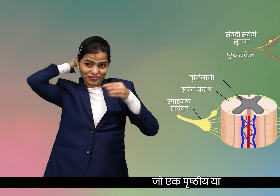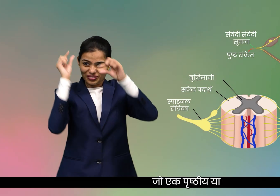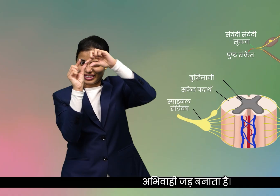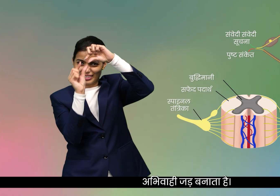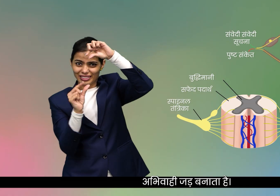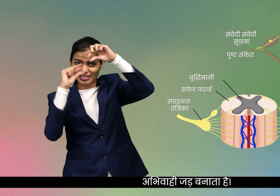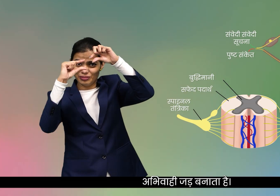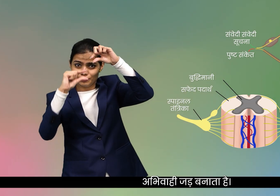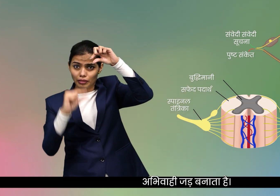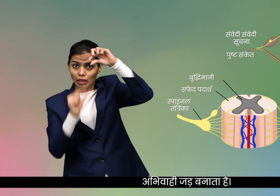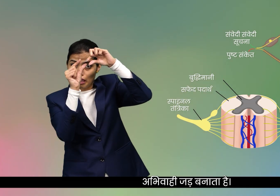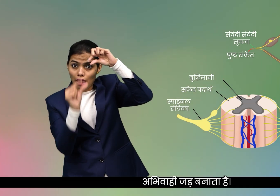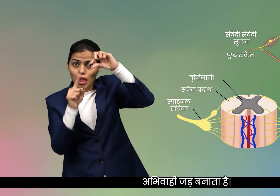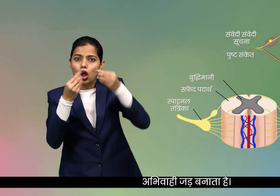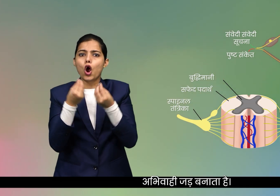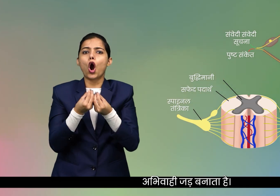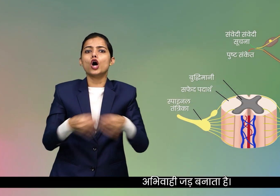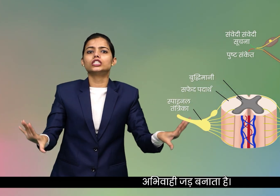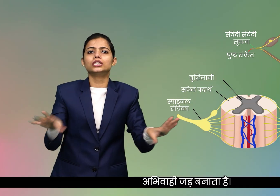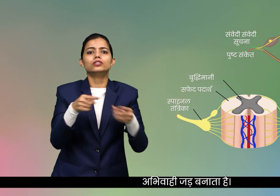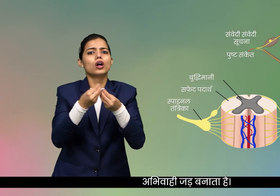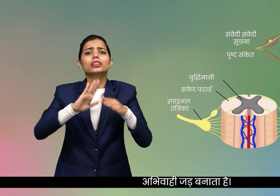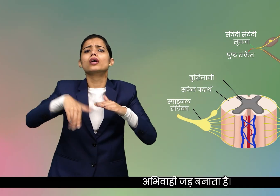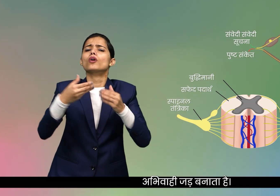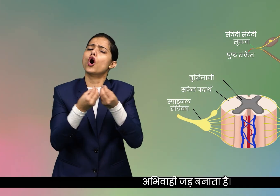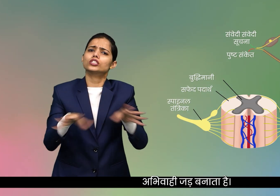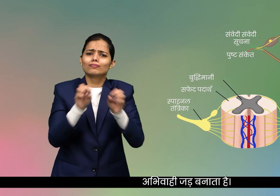या अभिवाही जड़ बनाता है।